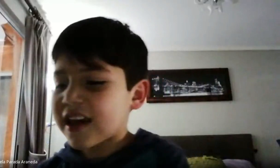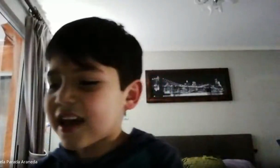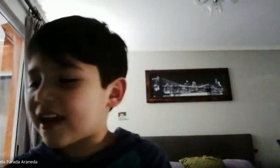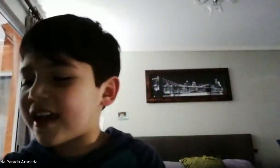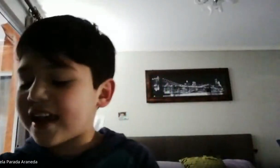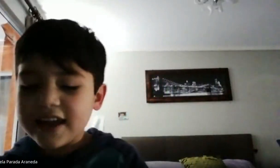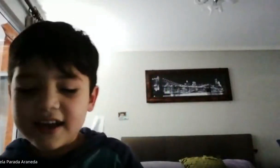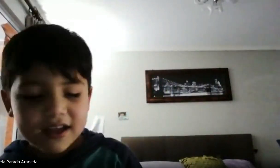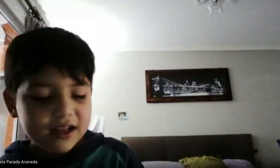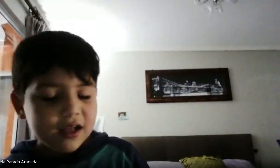que...